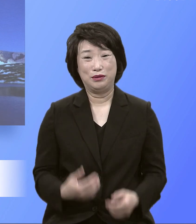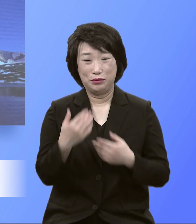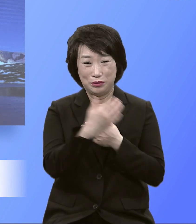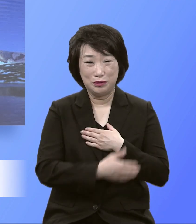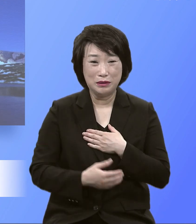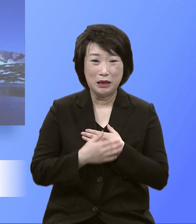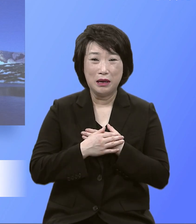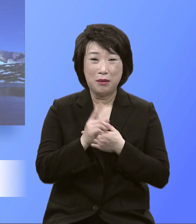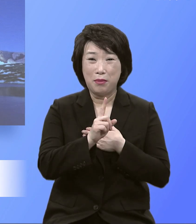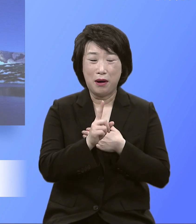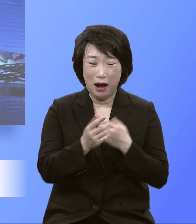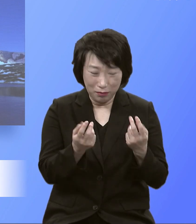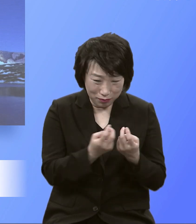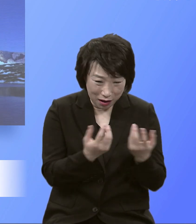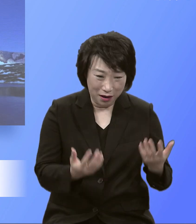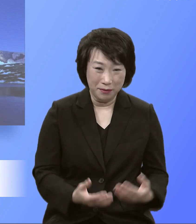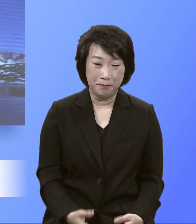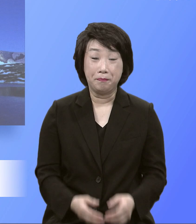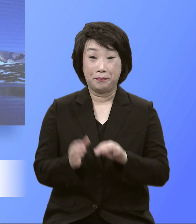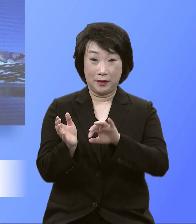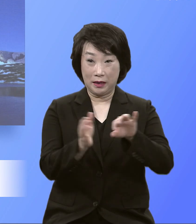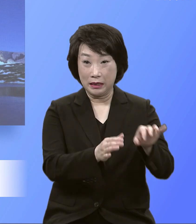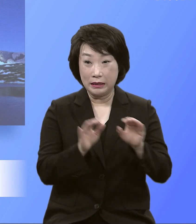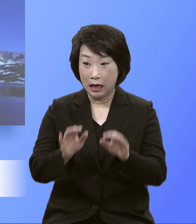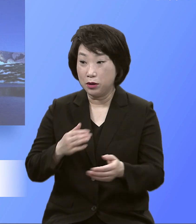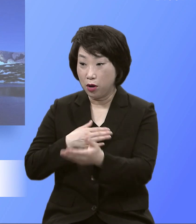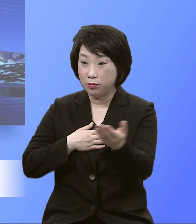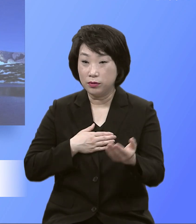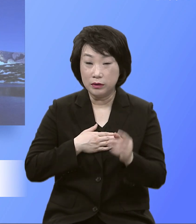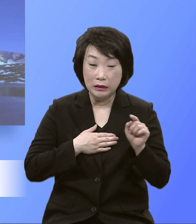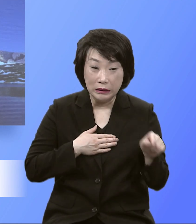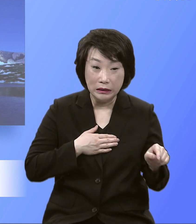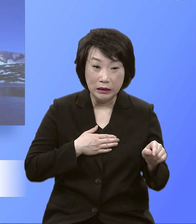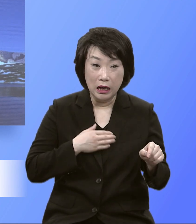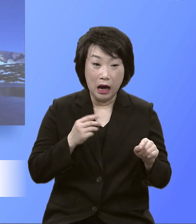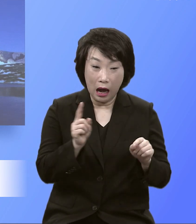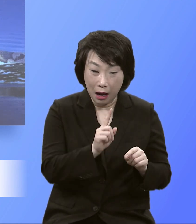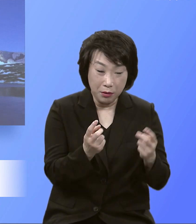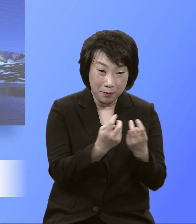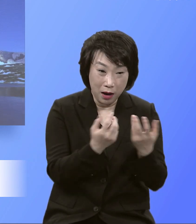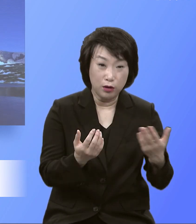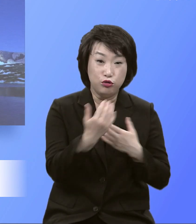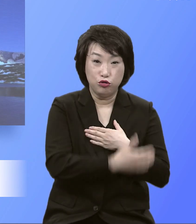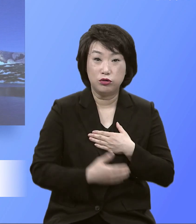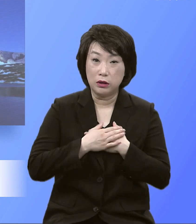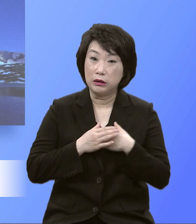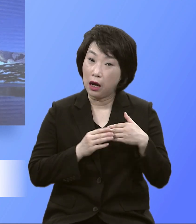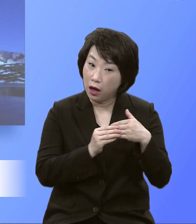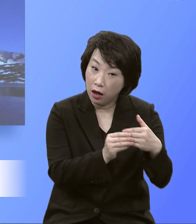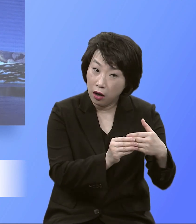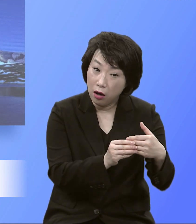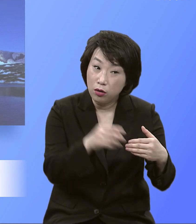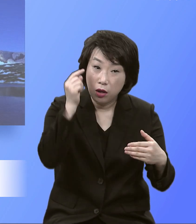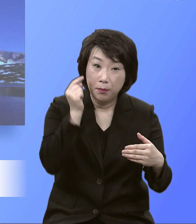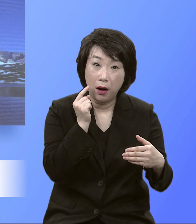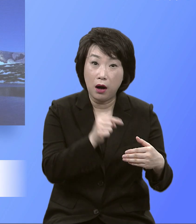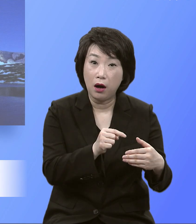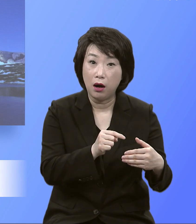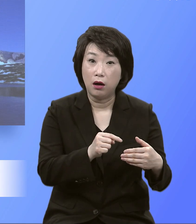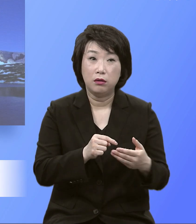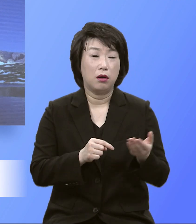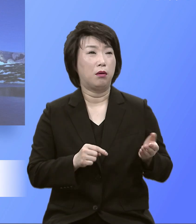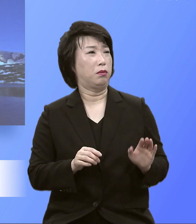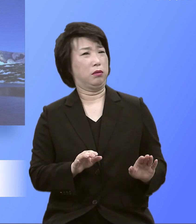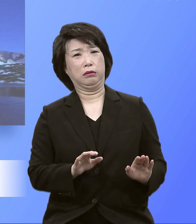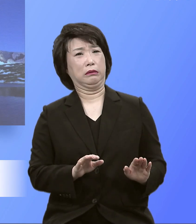아무것도 할 수 없는 거. 근데 여러분들이 아무것도 할 수 없는 육신이 내주장한다고 할 때